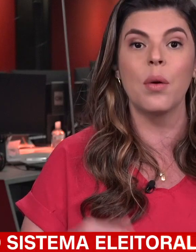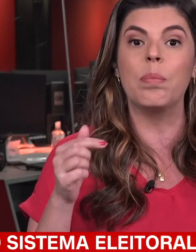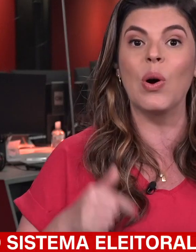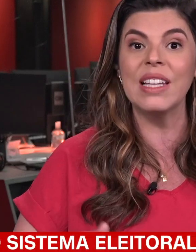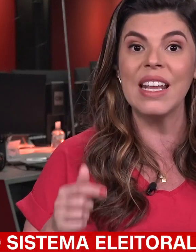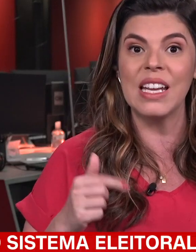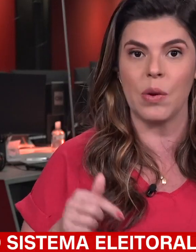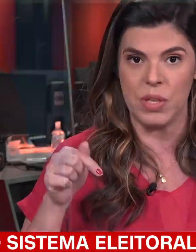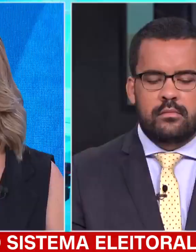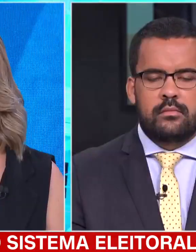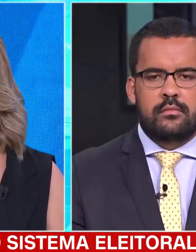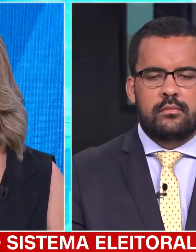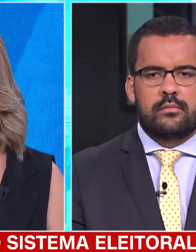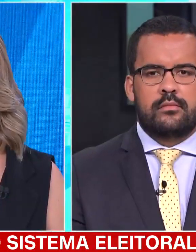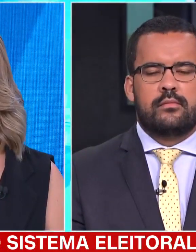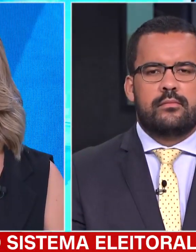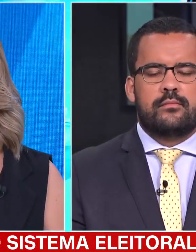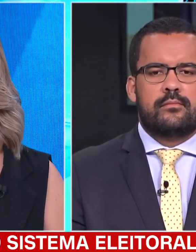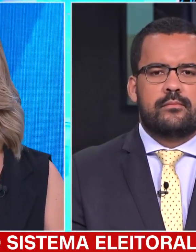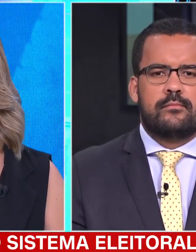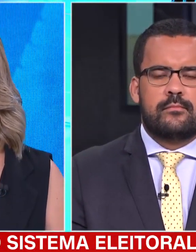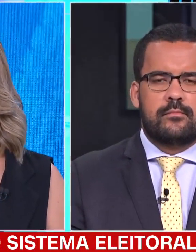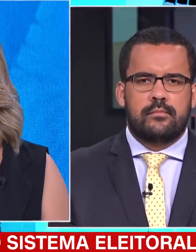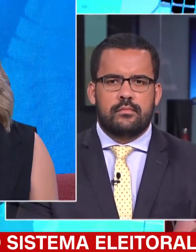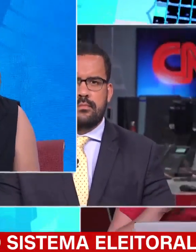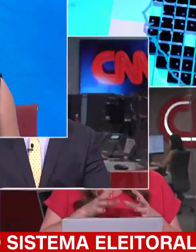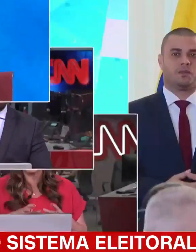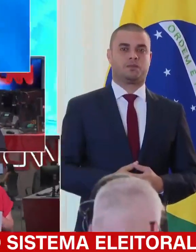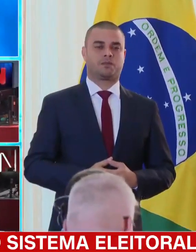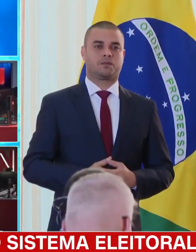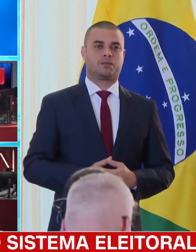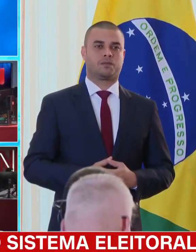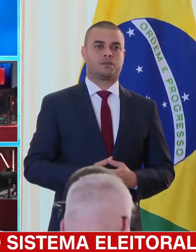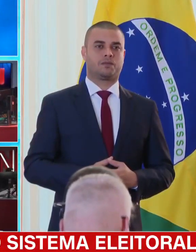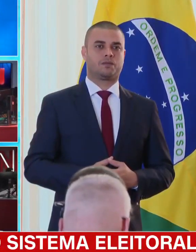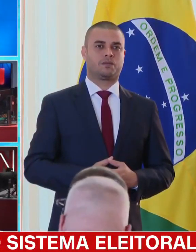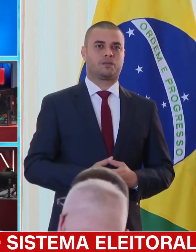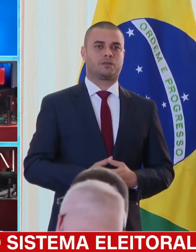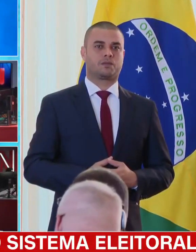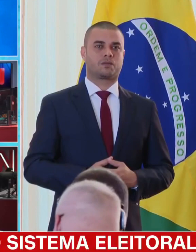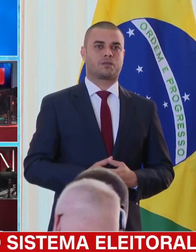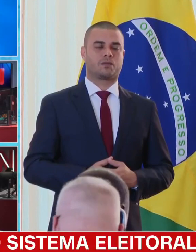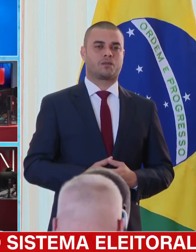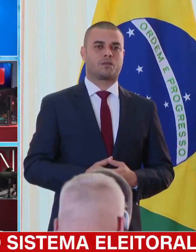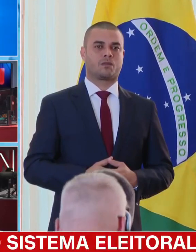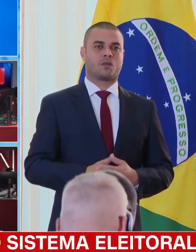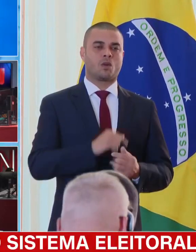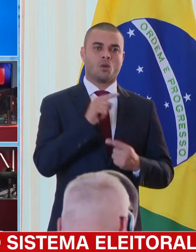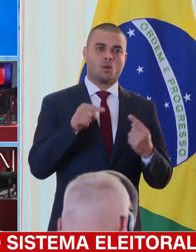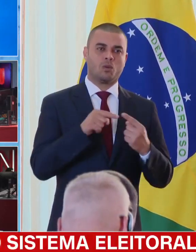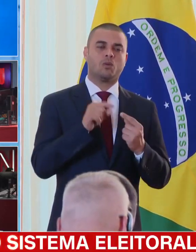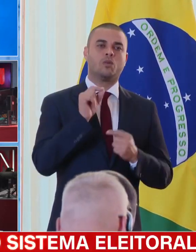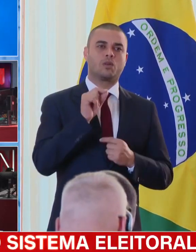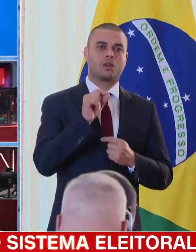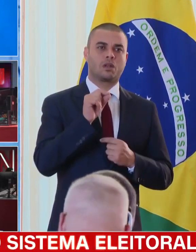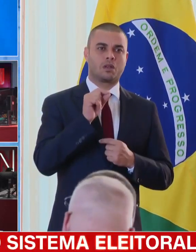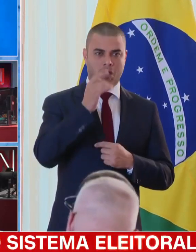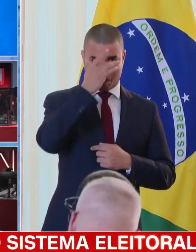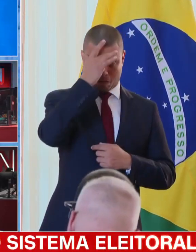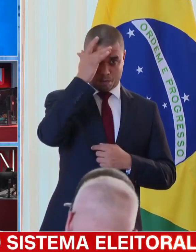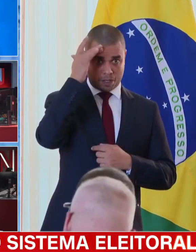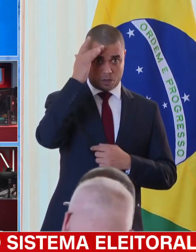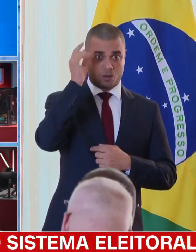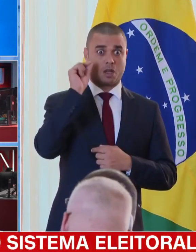técnicos poderiam isso segundo o Ministério Público eleitoral poderiam e deveriam ter sido consultados antes